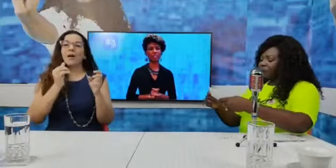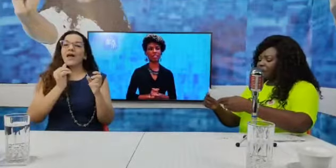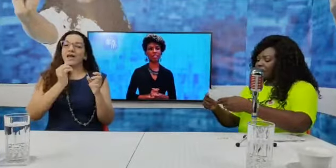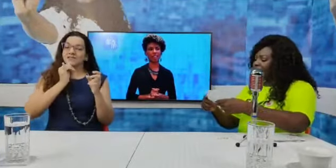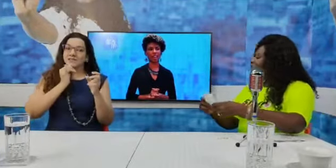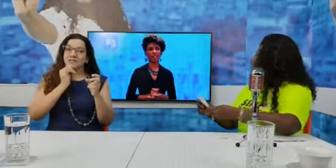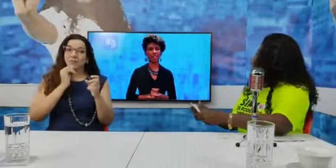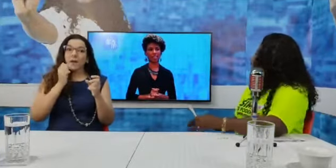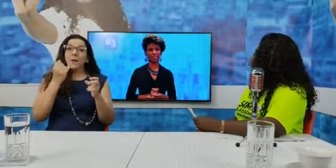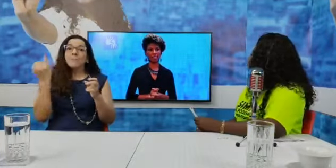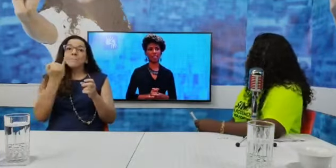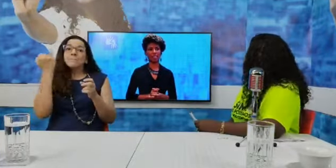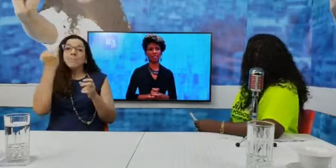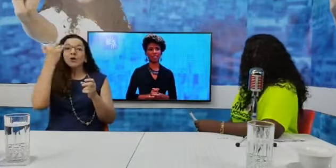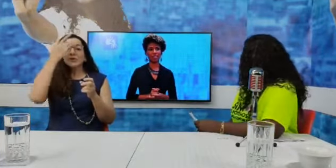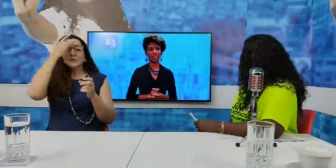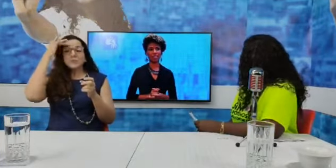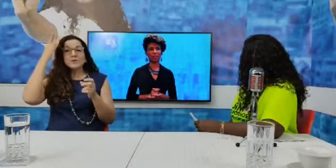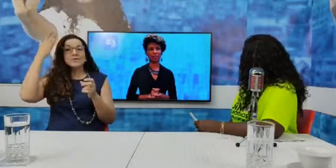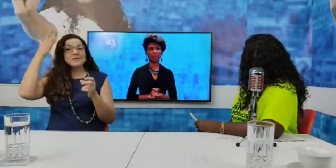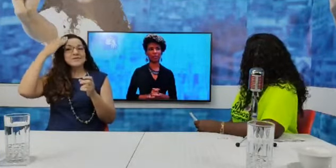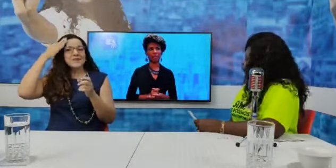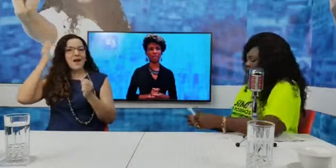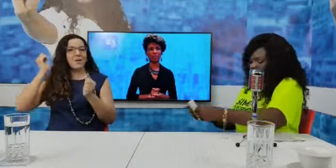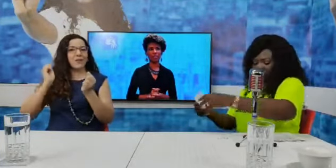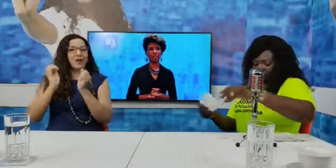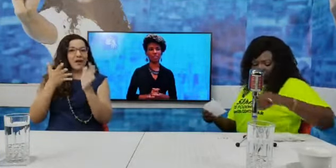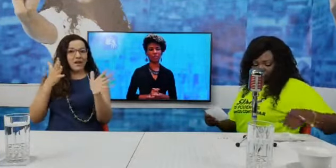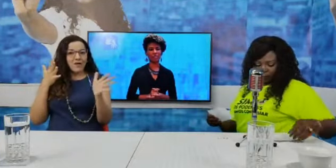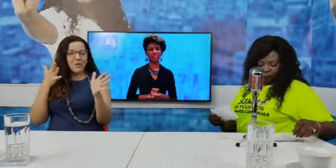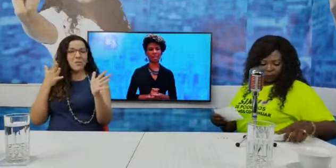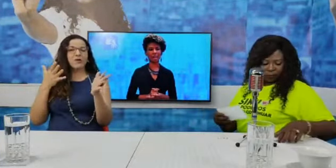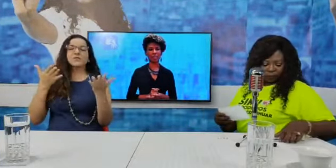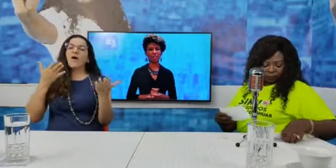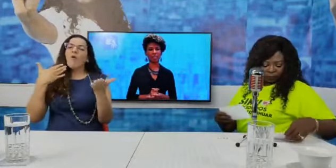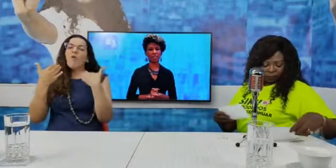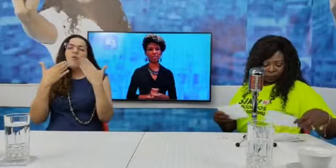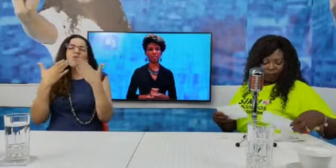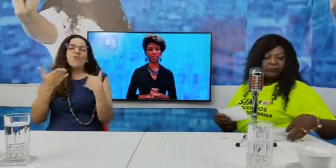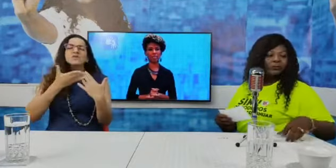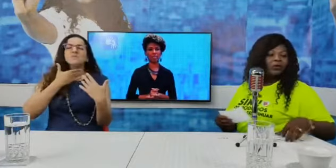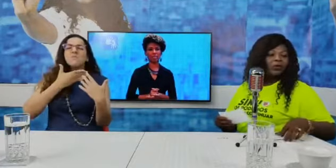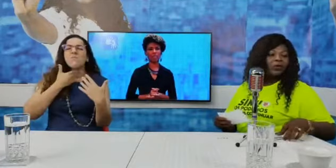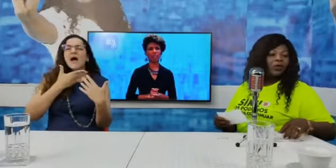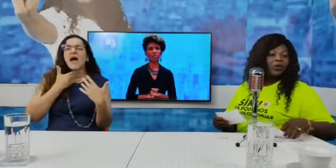para avisar, por exemplo. É importante que as pessoas saibam Libras,